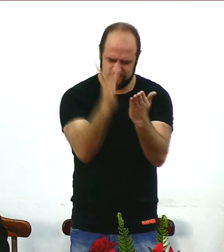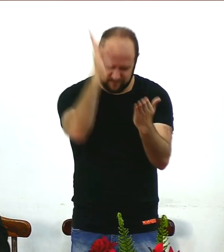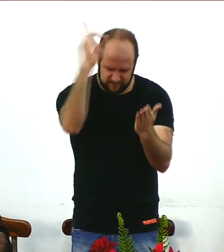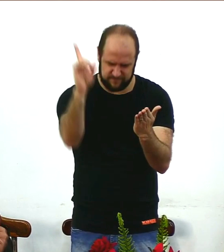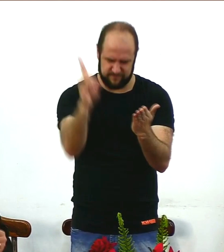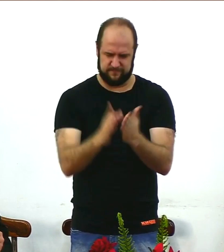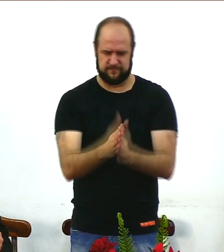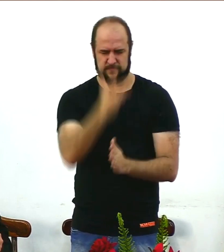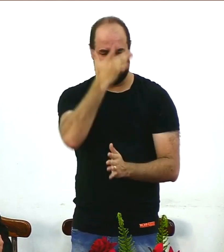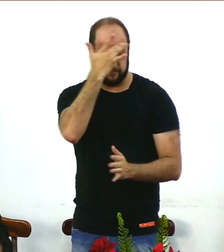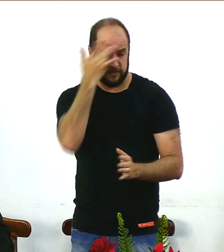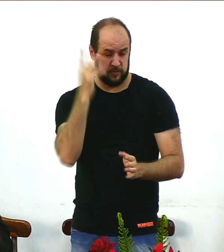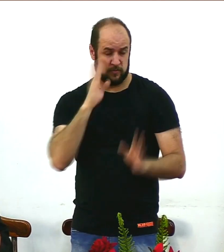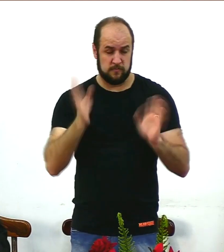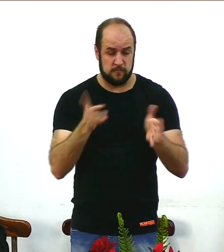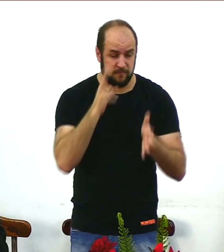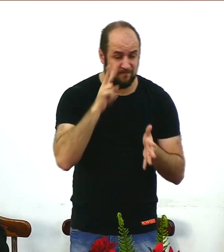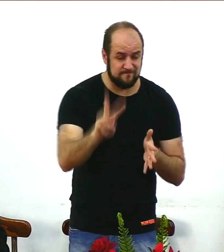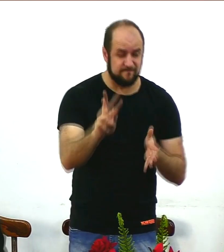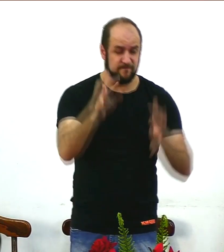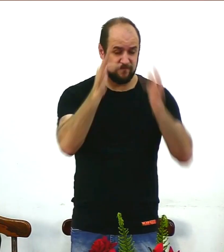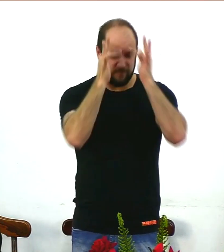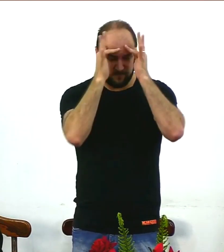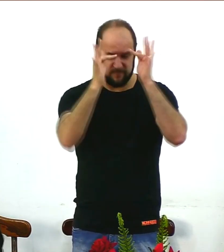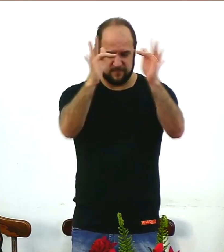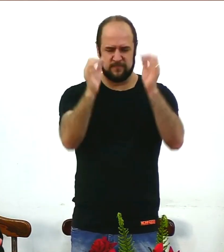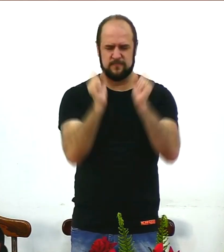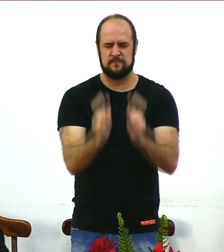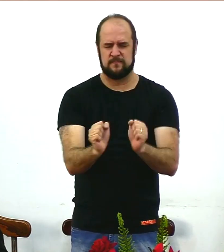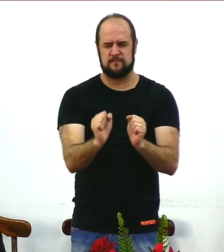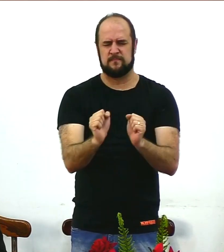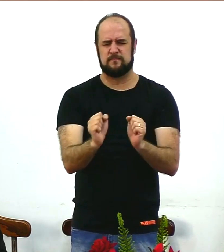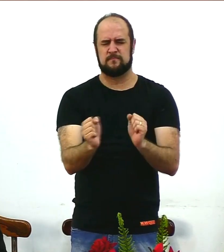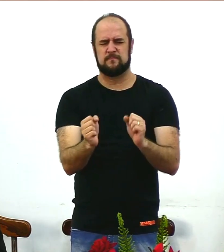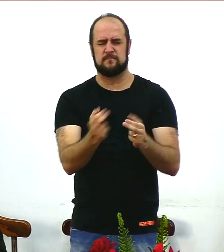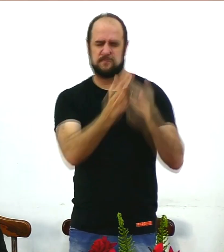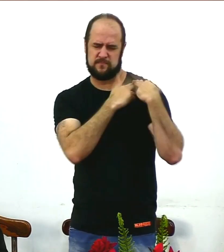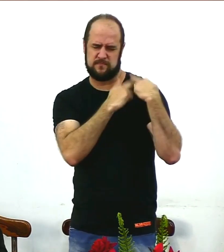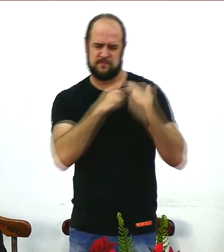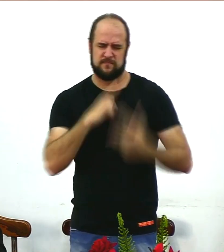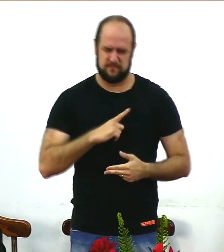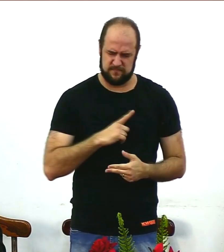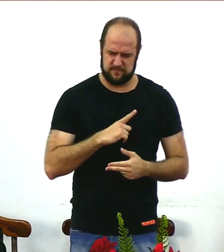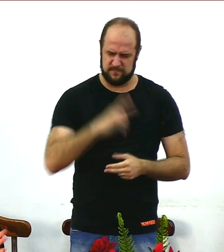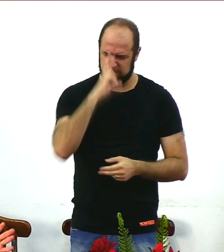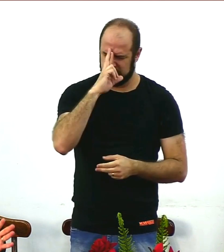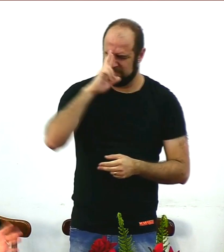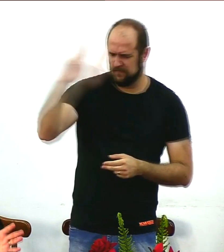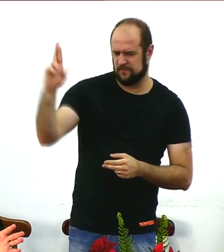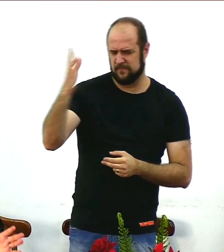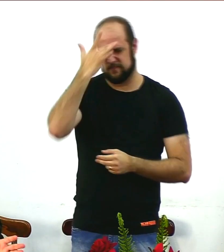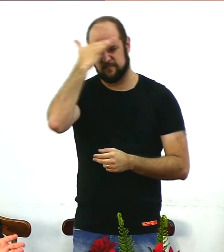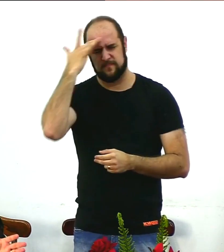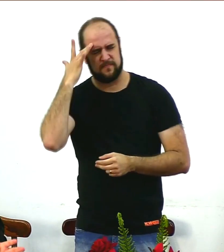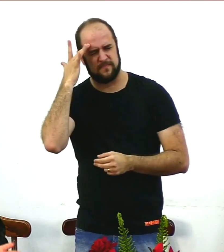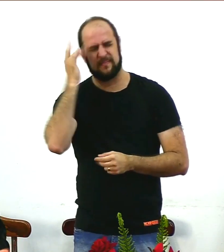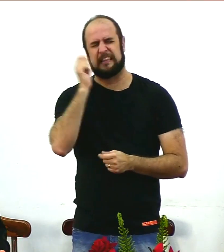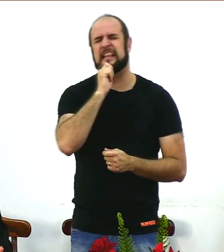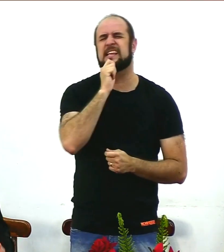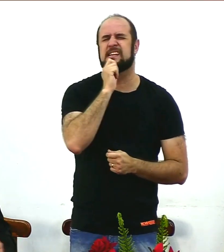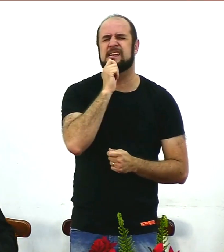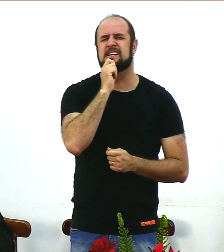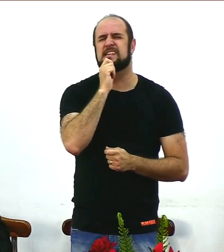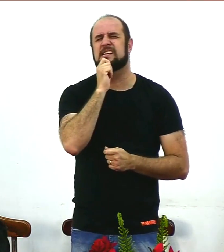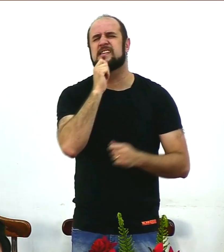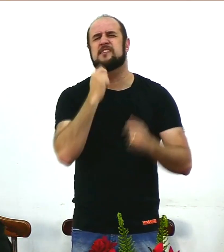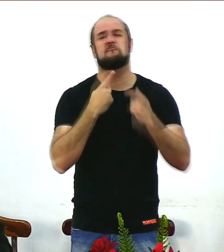Tua Palavra, temos instruções para viver. Tua Palavra nos ensina a viver no momento em que estamos. Não